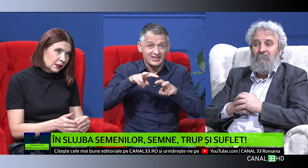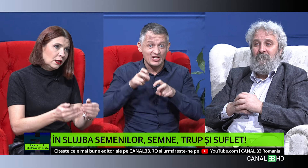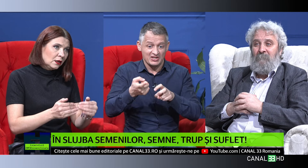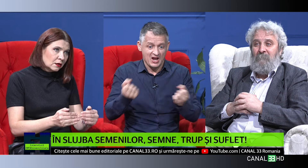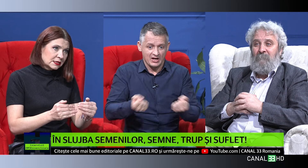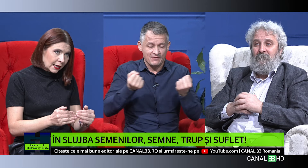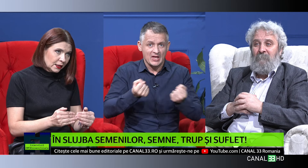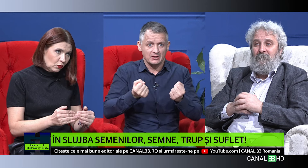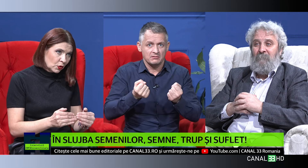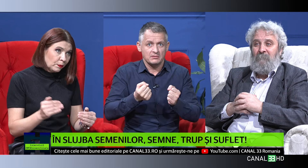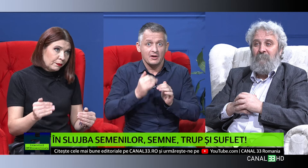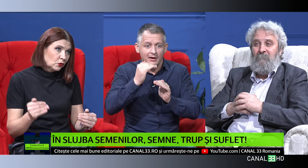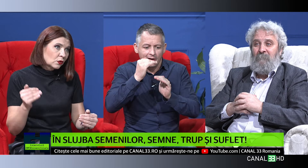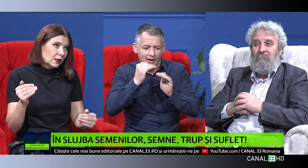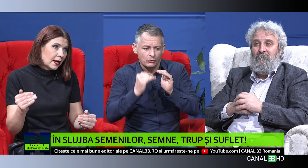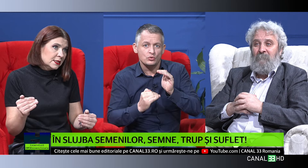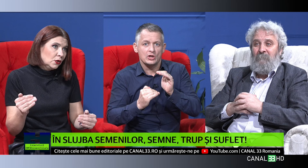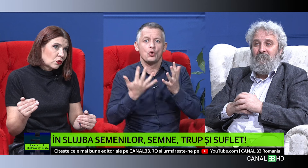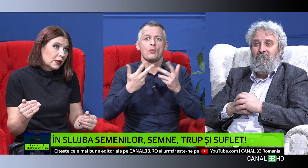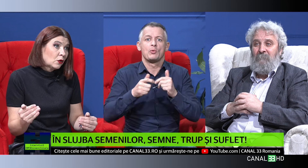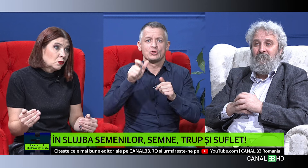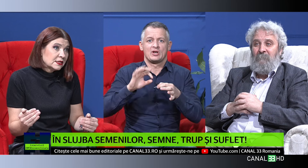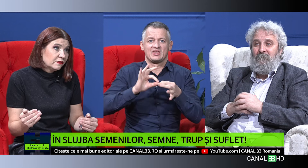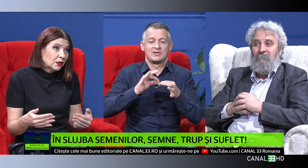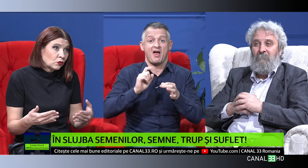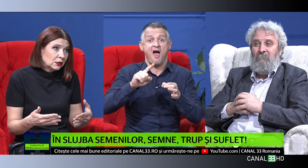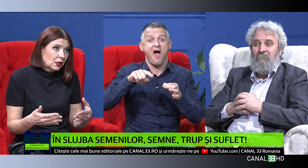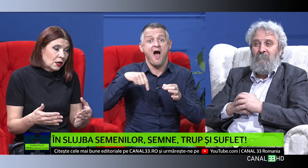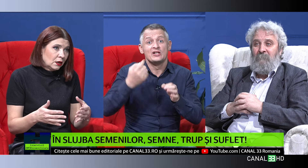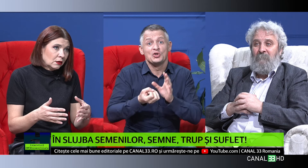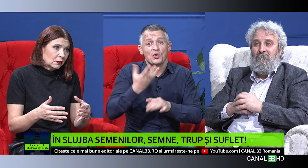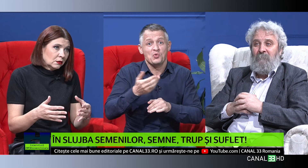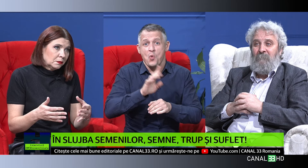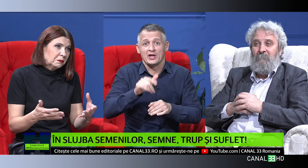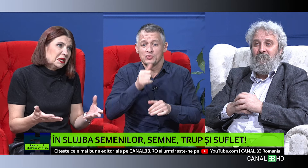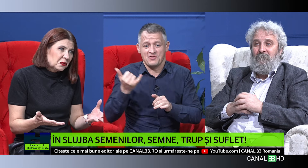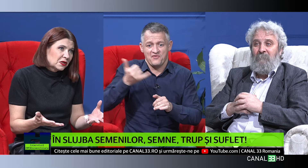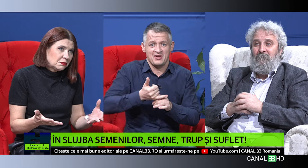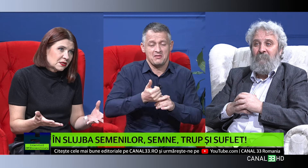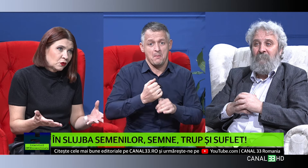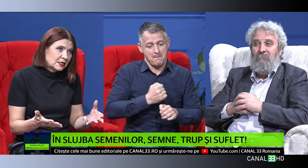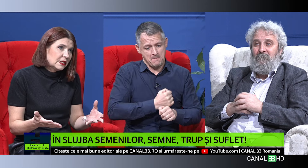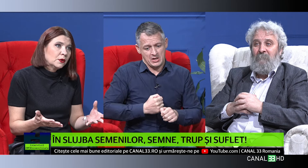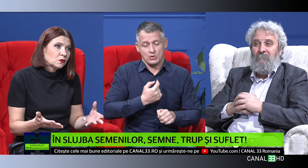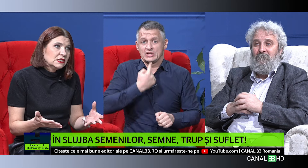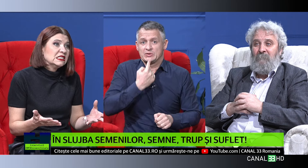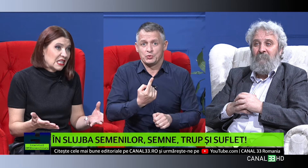activitate, scade numărul, pentru că alții din urmă n-au de unde să vină, întrucât, îmi pare rău că trebuie să folosesc termenul